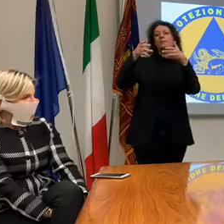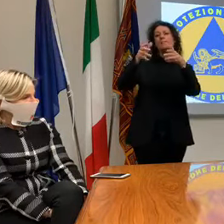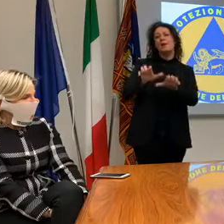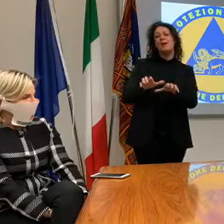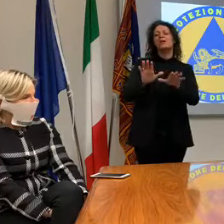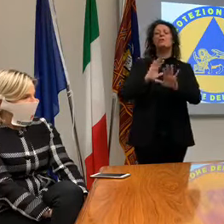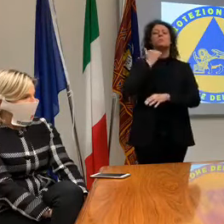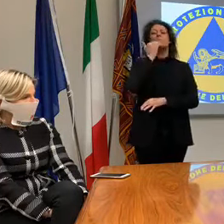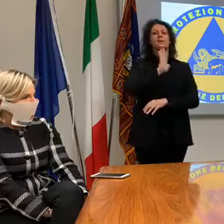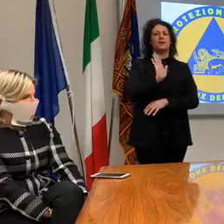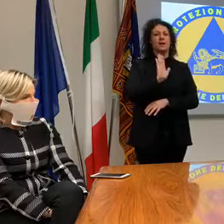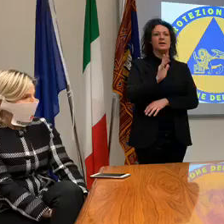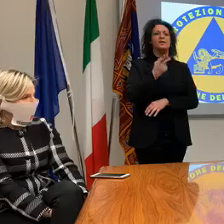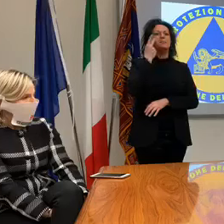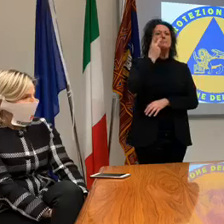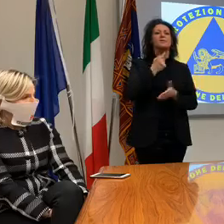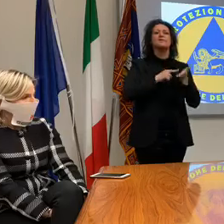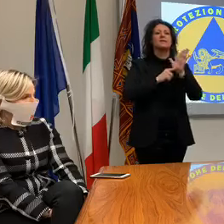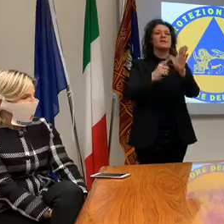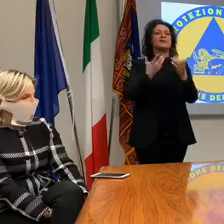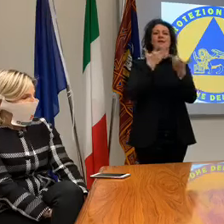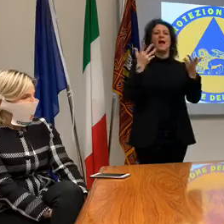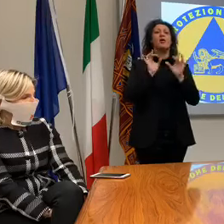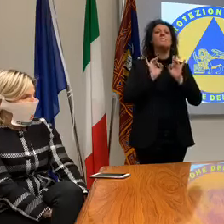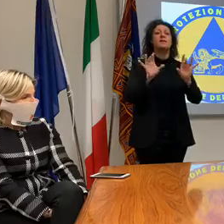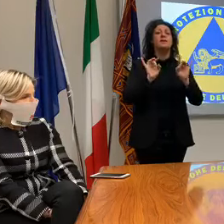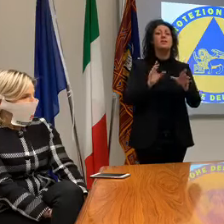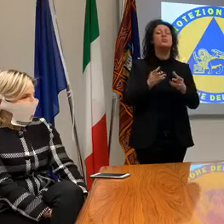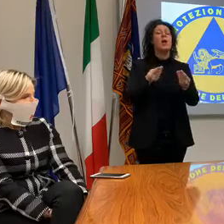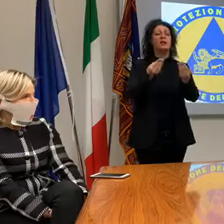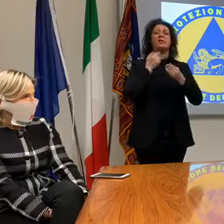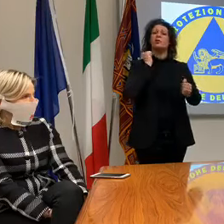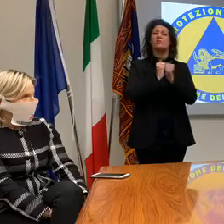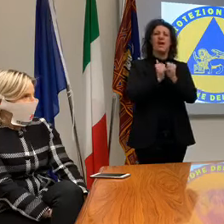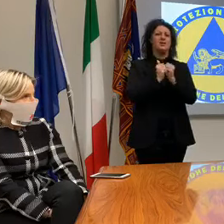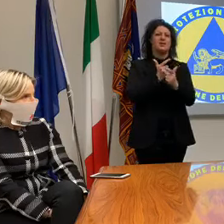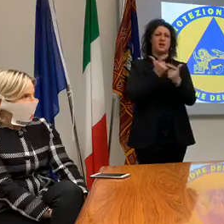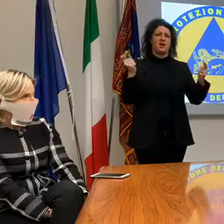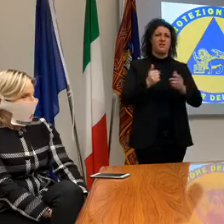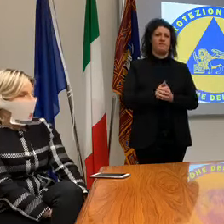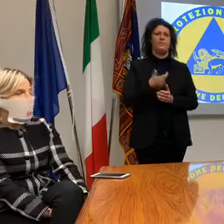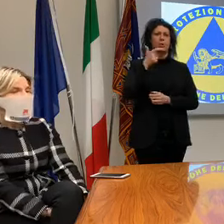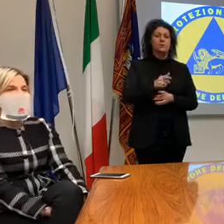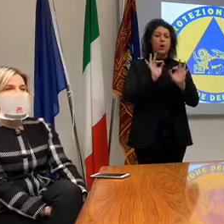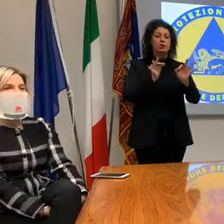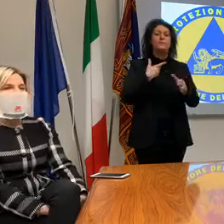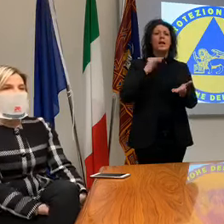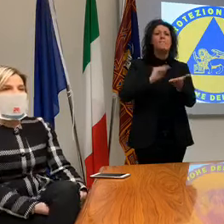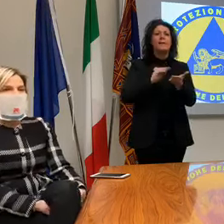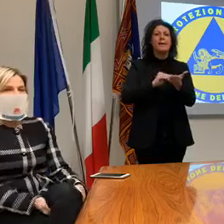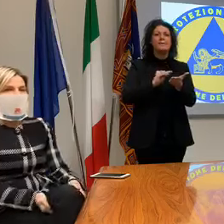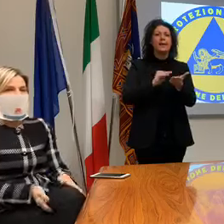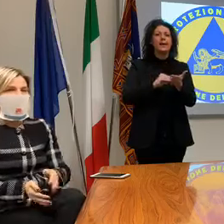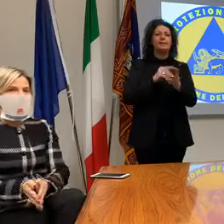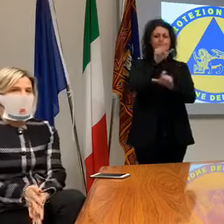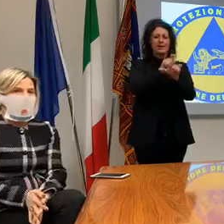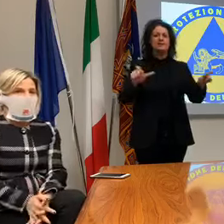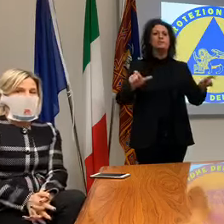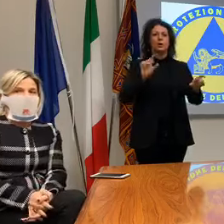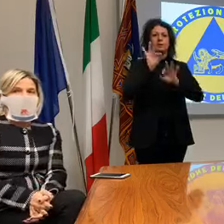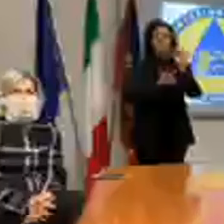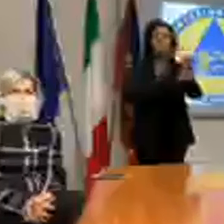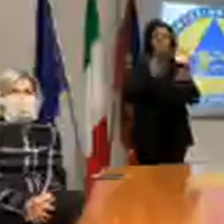danni, perché quando tu hai 1700 persone in ospedale e 250 morti, cominci a dire che questa non era un'influenza. E